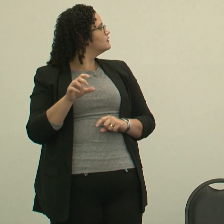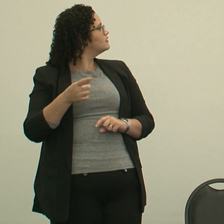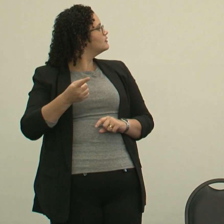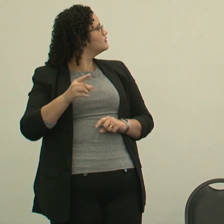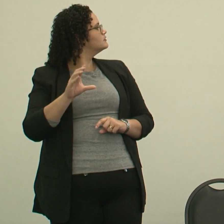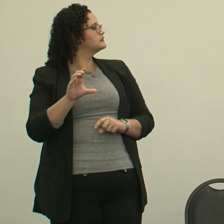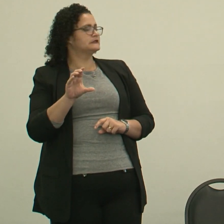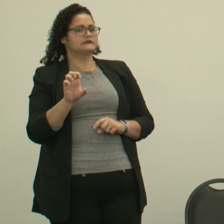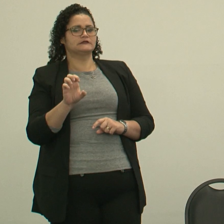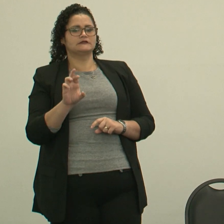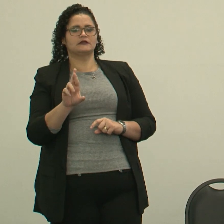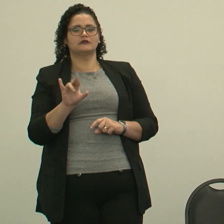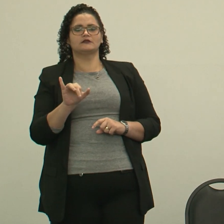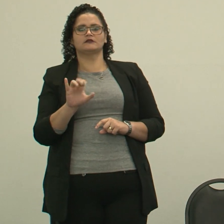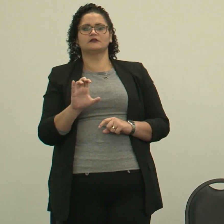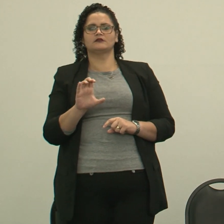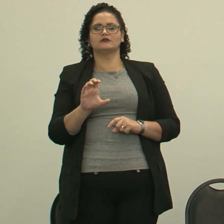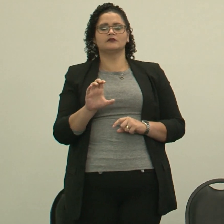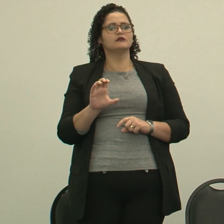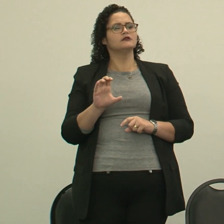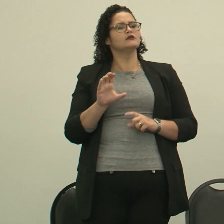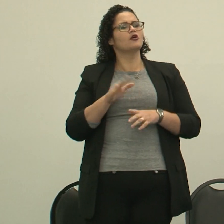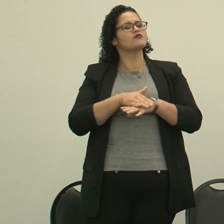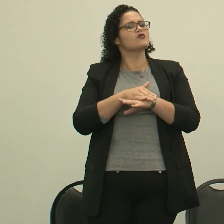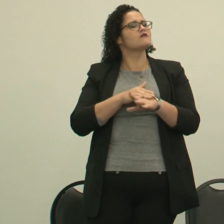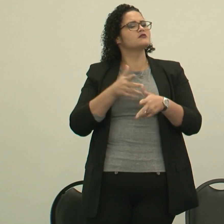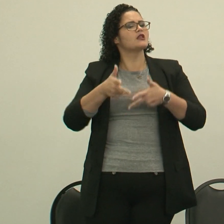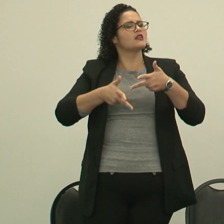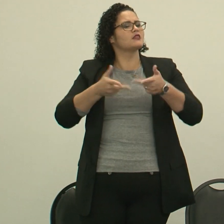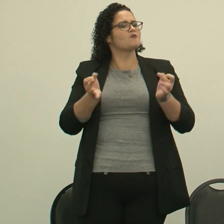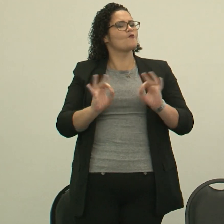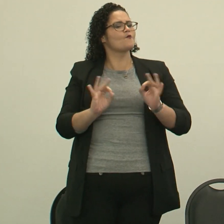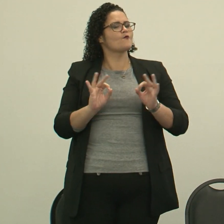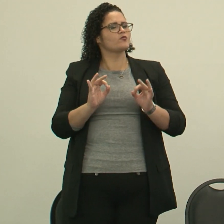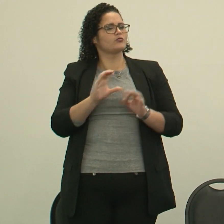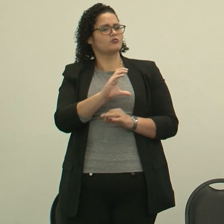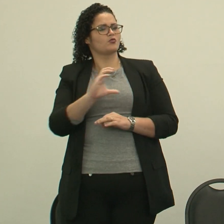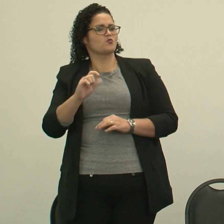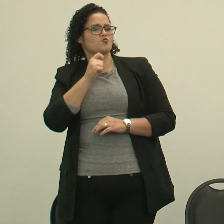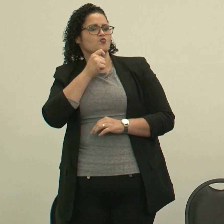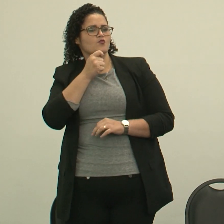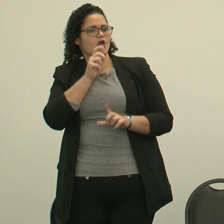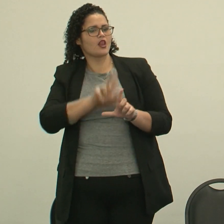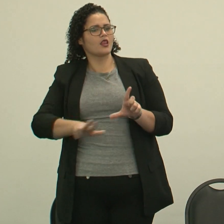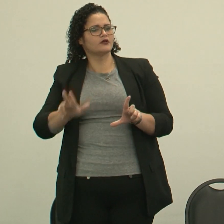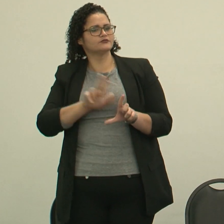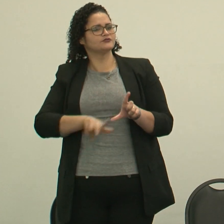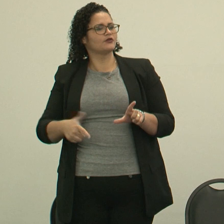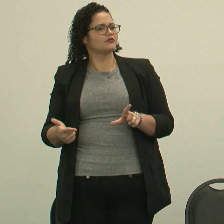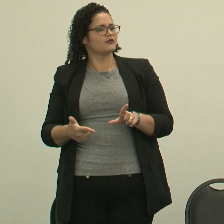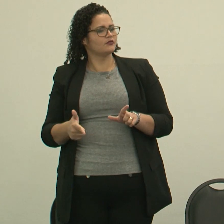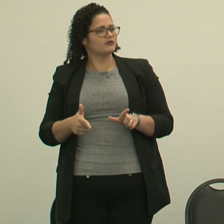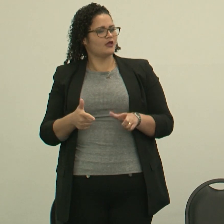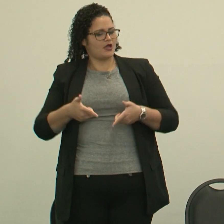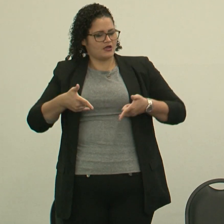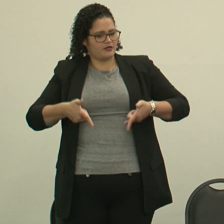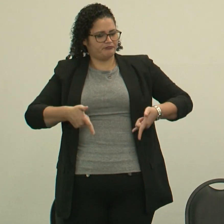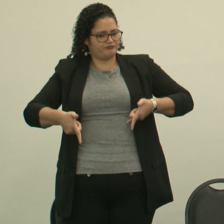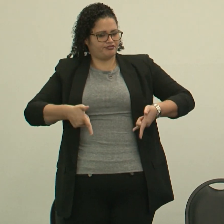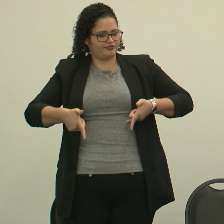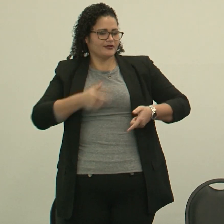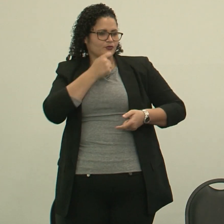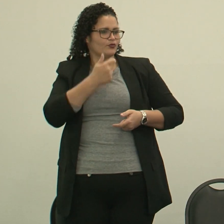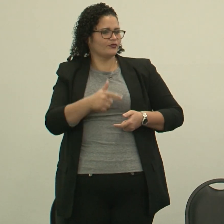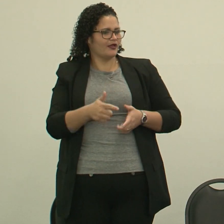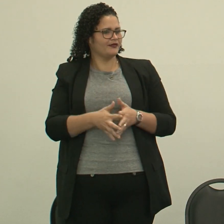dificuldade na casa de ouvintes, que não conversaram em Libras, não tem close caption e também não tem a cama vibratória. Cama vibratória é